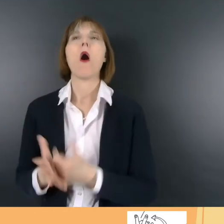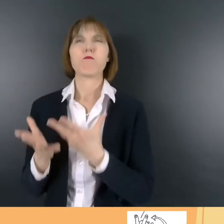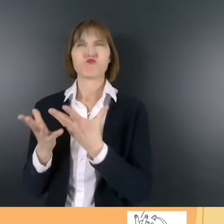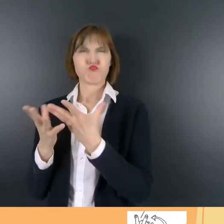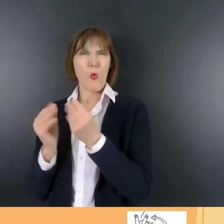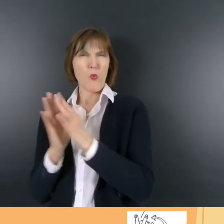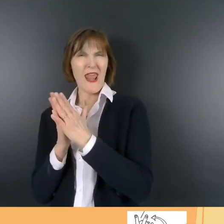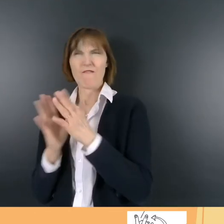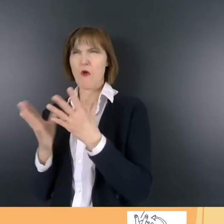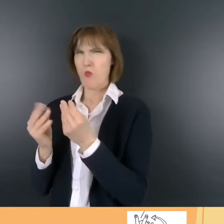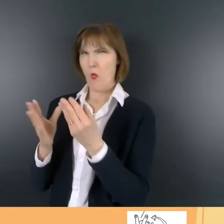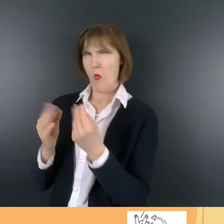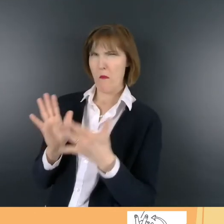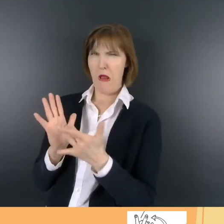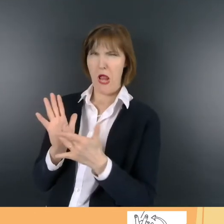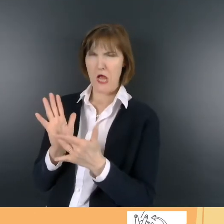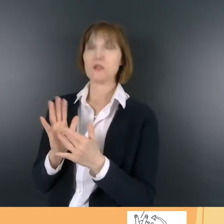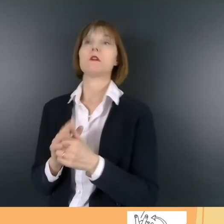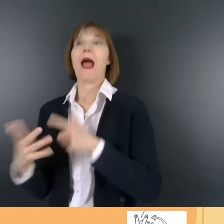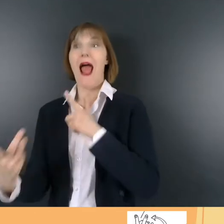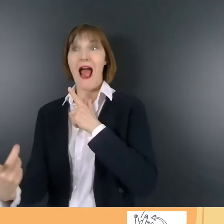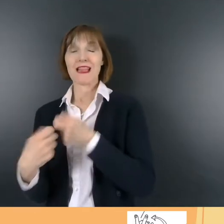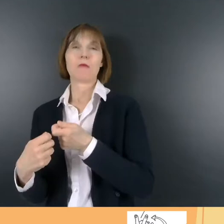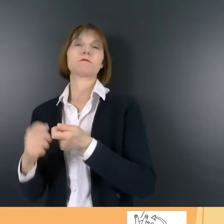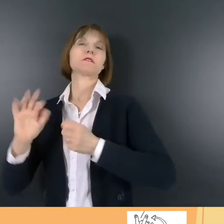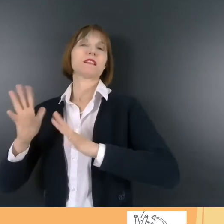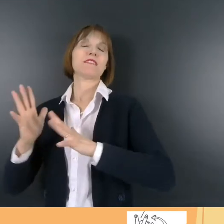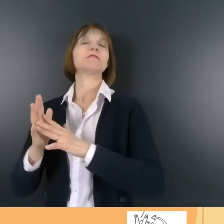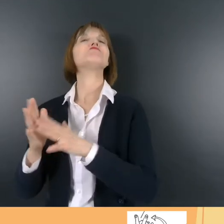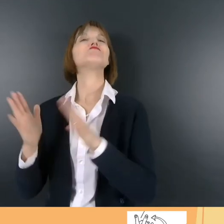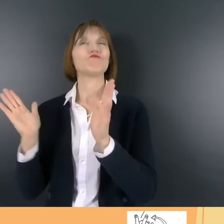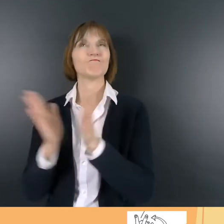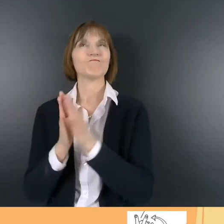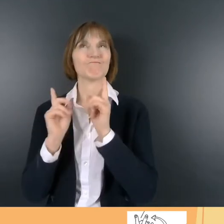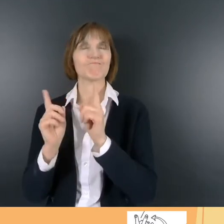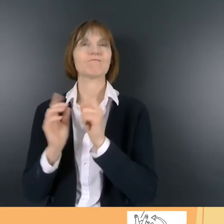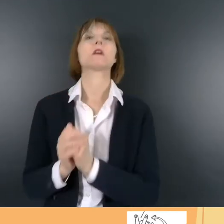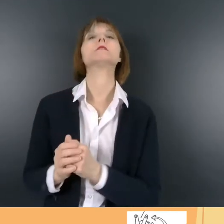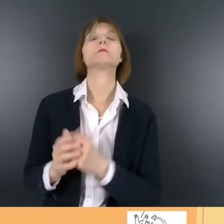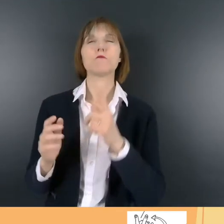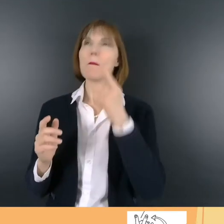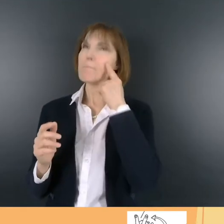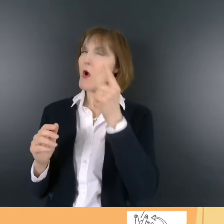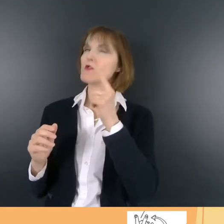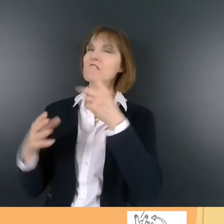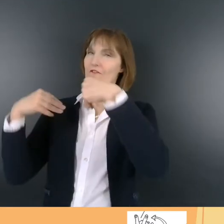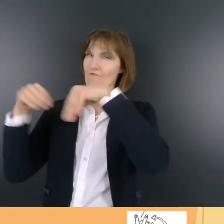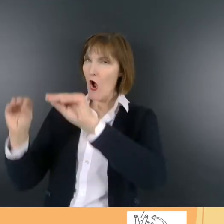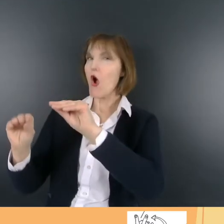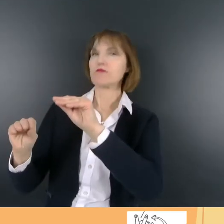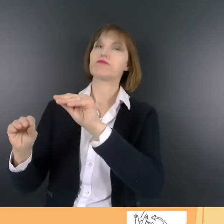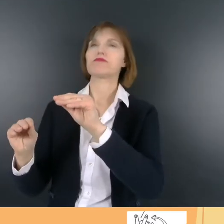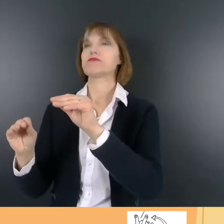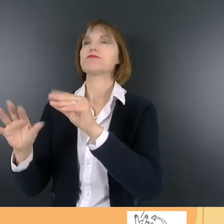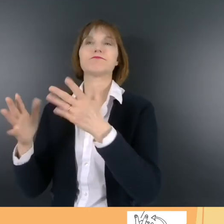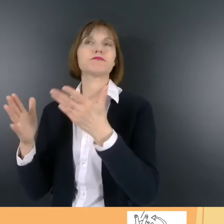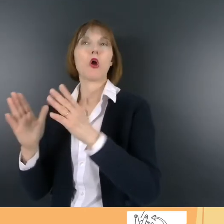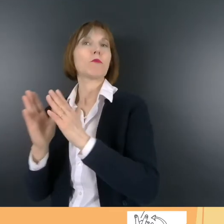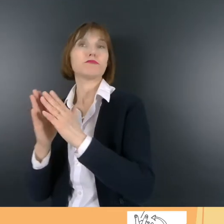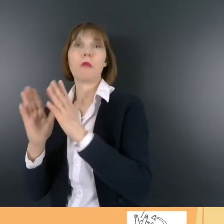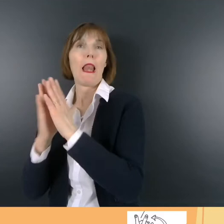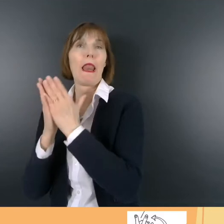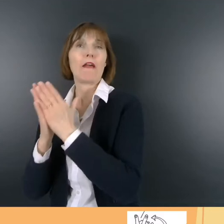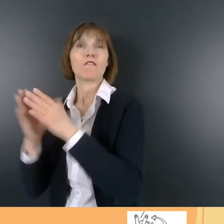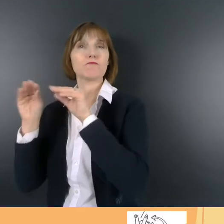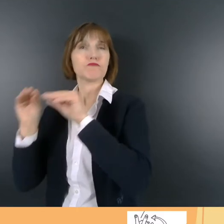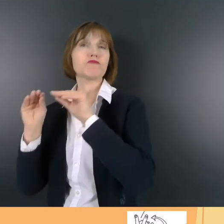sera terminé en vidéo adaptée en langue des signes, à ce moment-là, je pense que je le mettrai en vente auprès des librairies chrétiennes et non-chrétiennes,